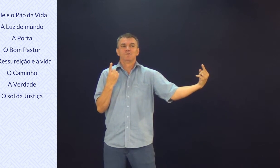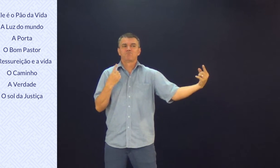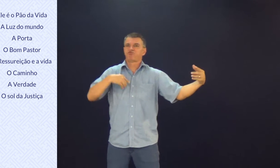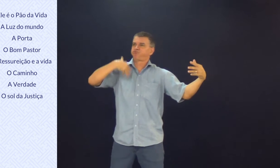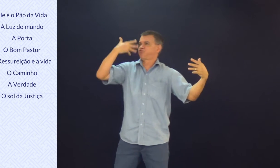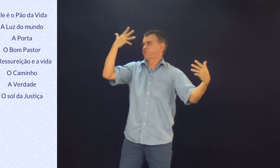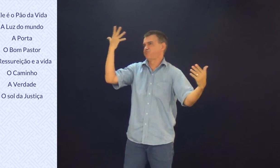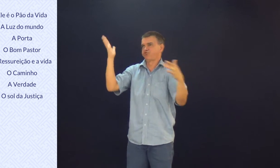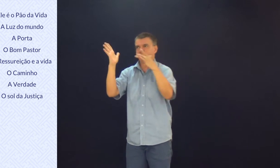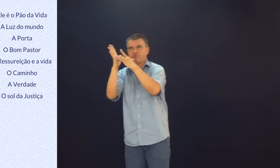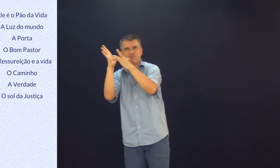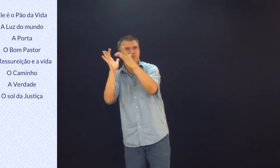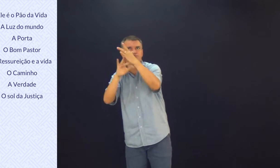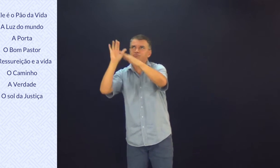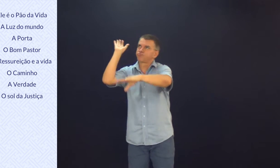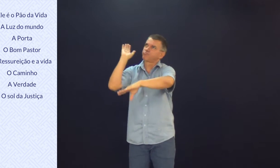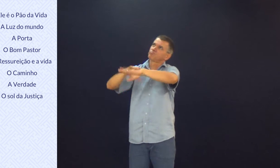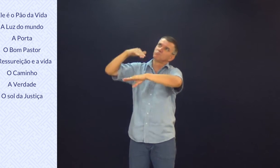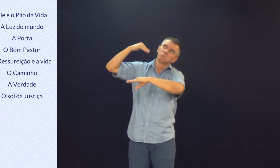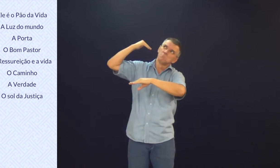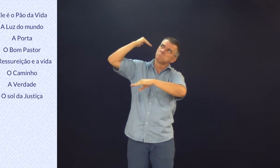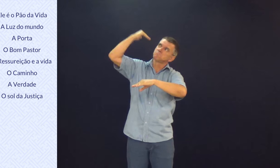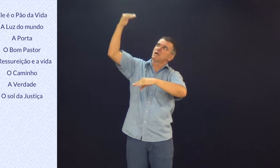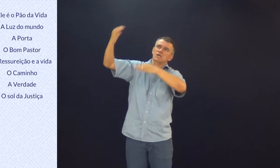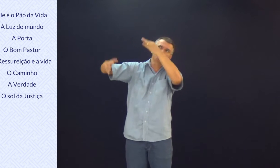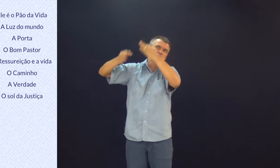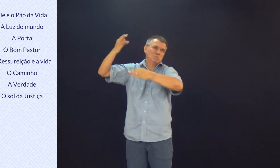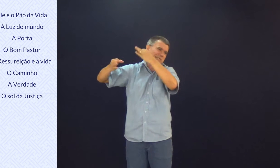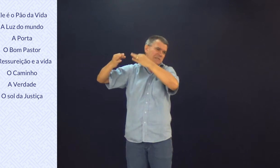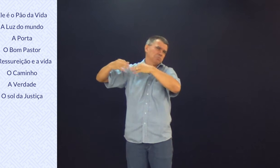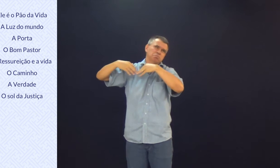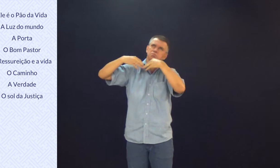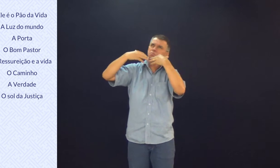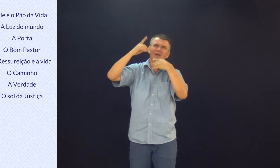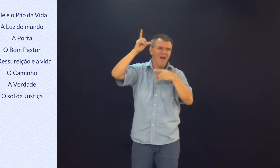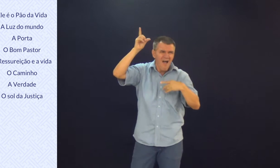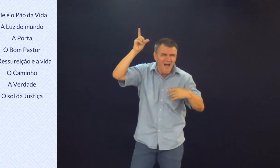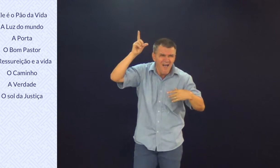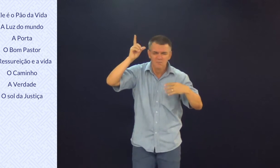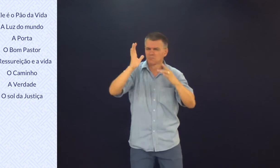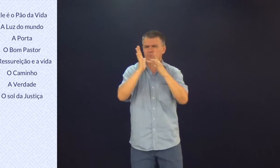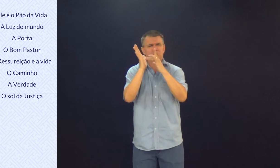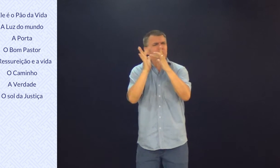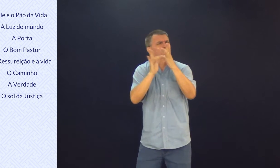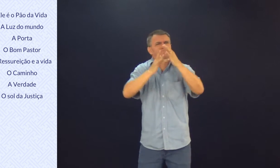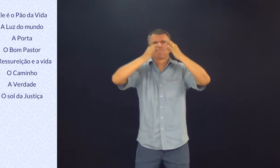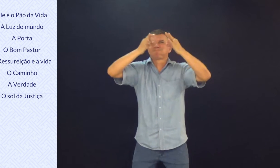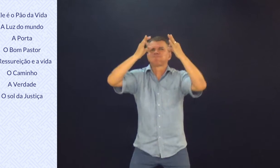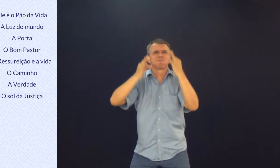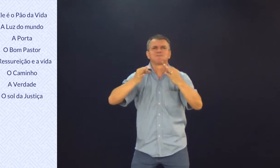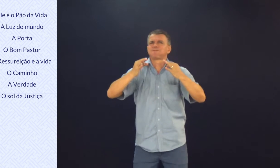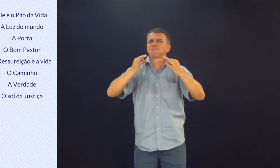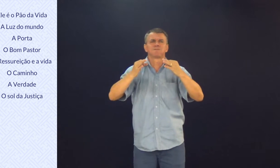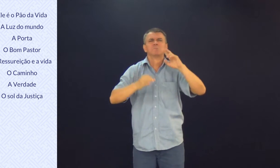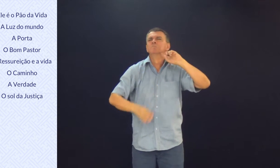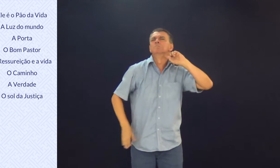juiz qual é o melhor juiz jesus ele tem muito mais poder de jesus pr é juiz ts